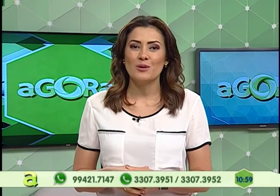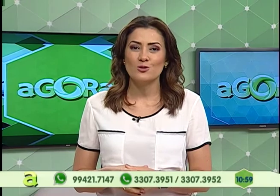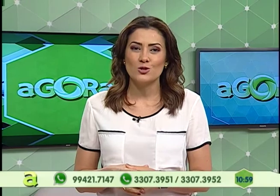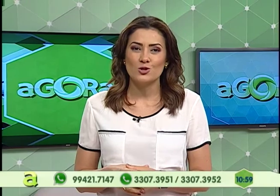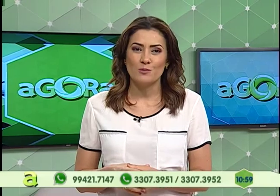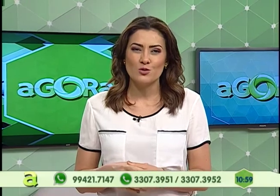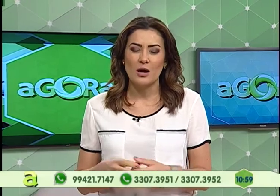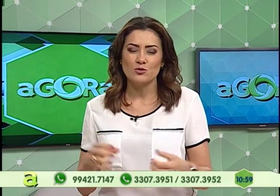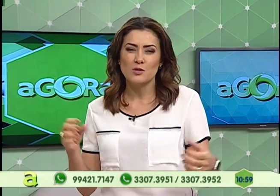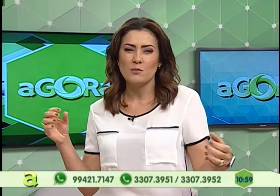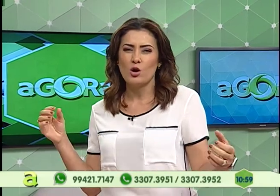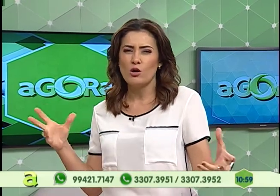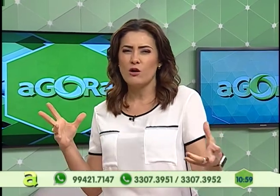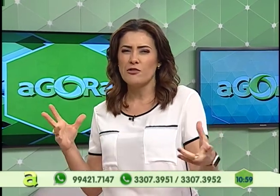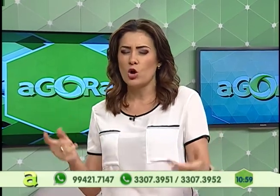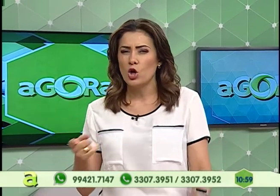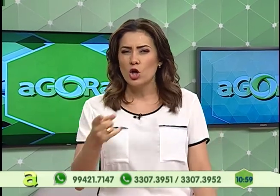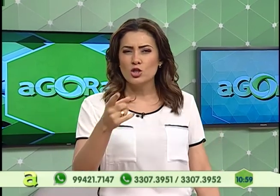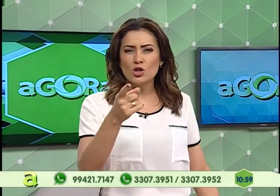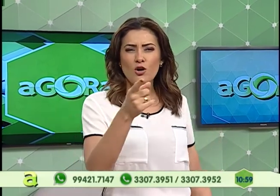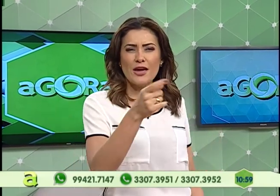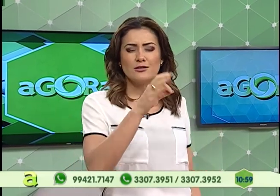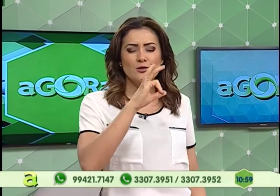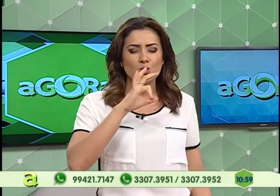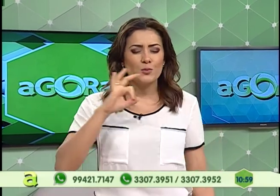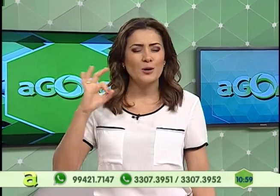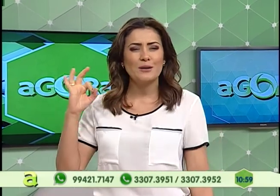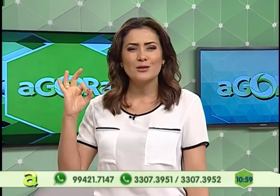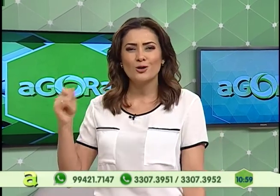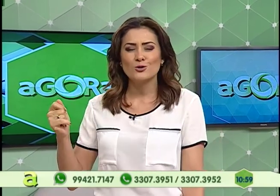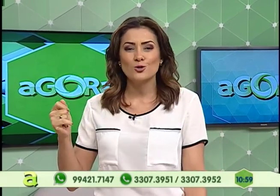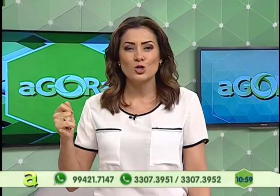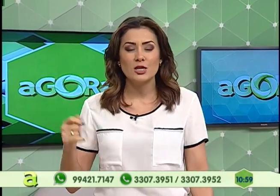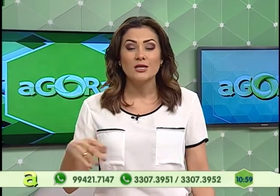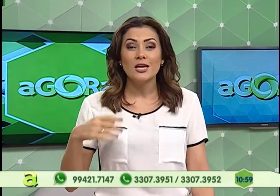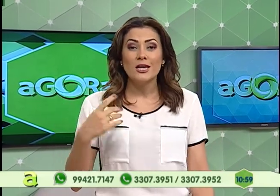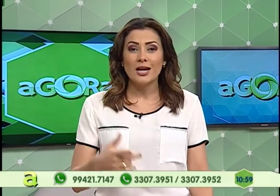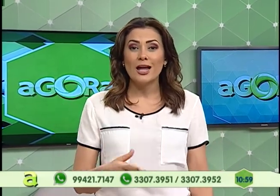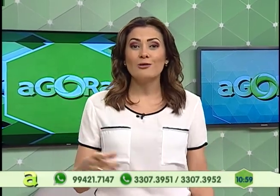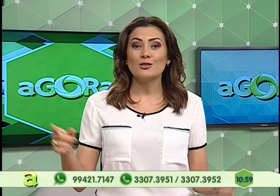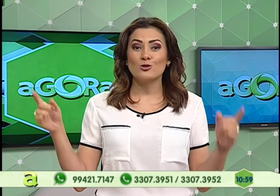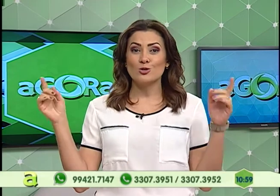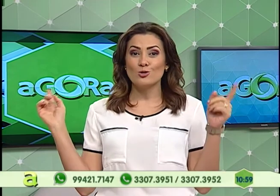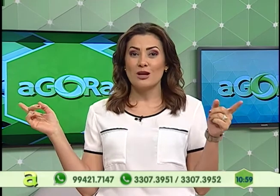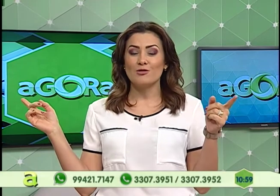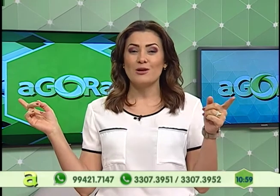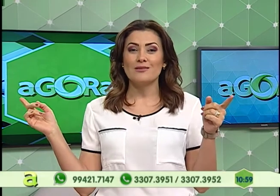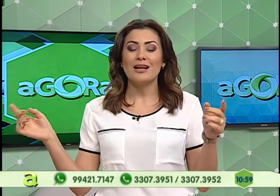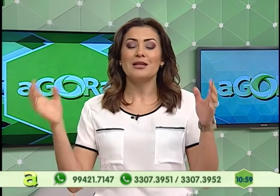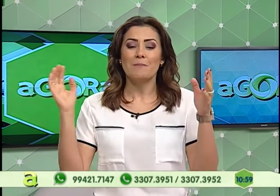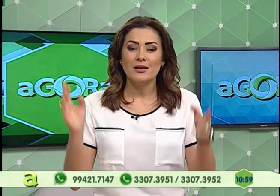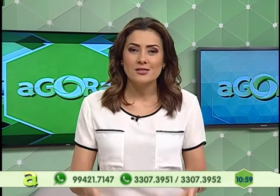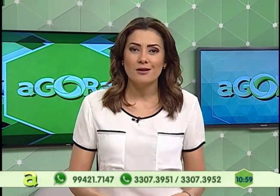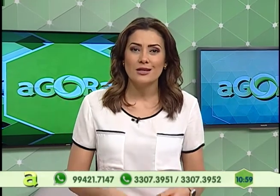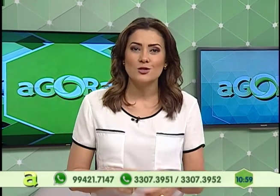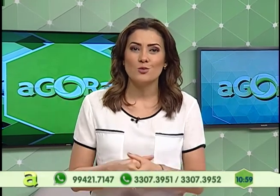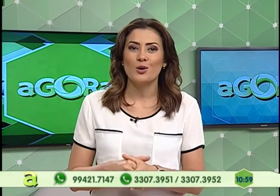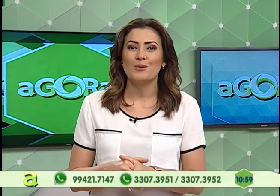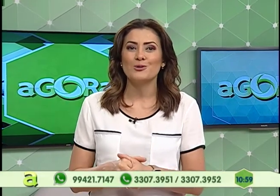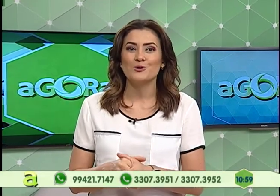Amazonas Shopping. A Azumira me olhou e falou, te conheço, assisto o programa todos os dias. E claro que as outras duas que estavam do lado dela também disseram que assiste o programa todos